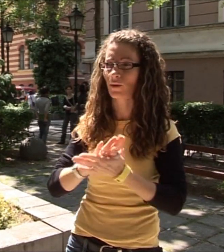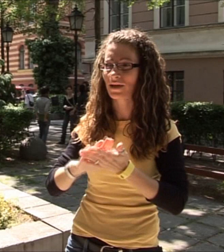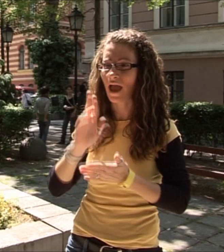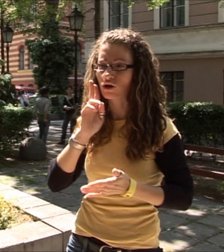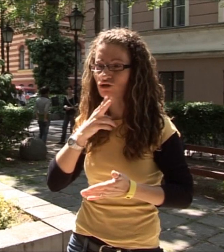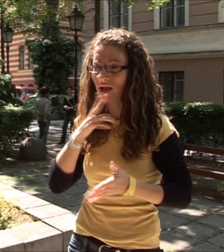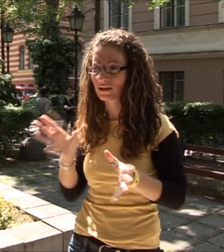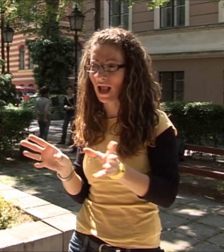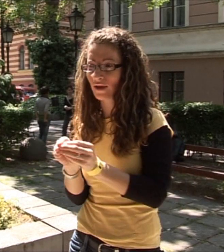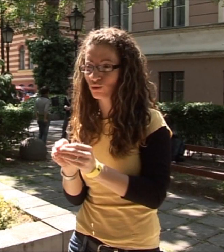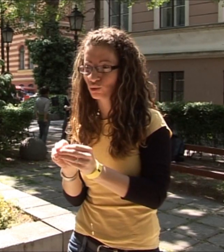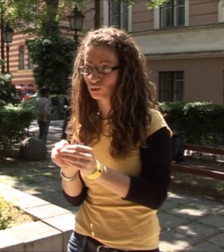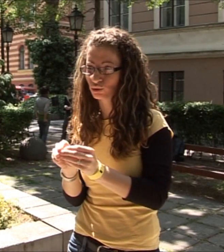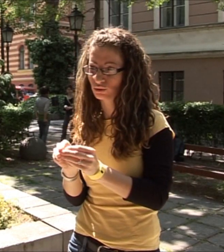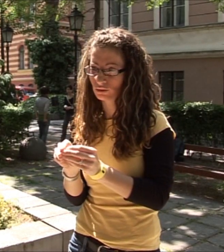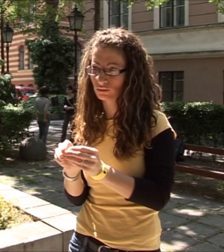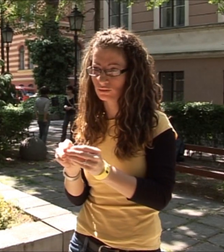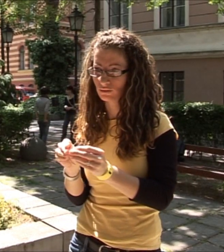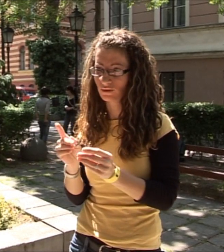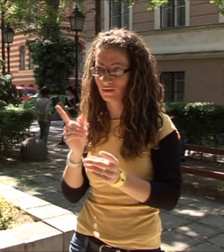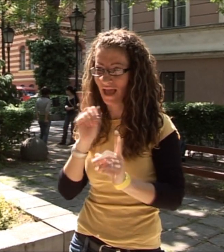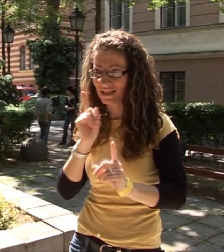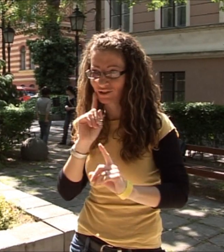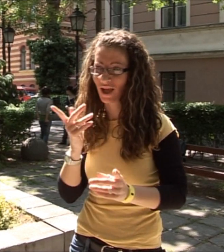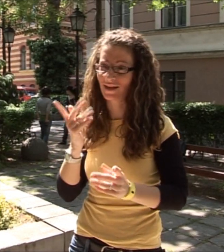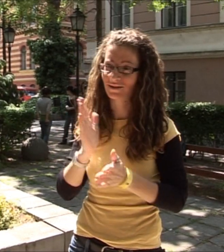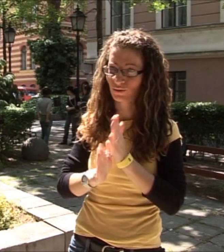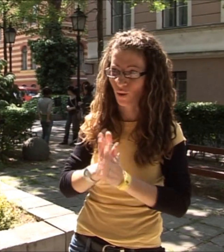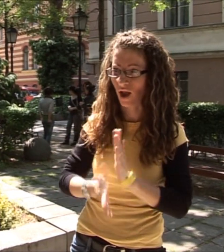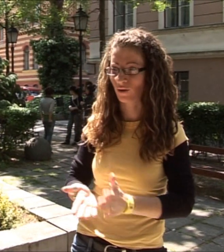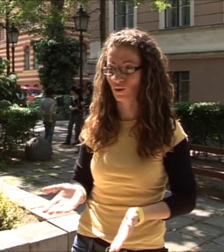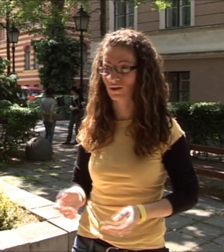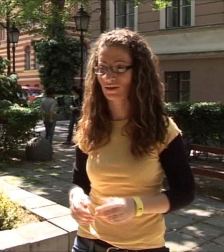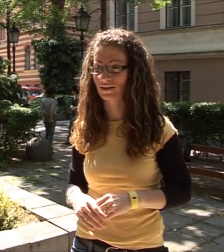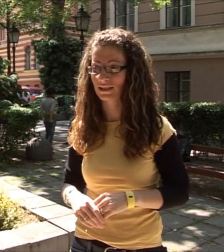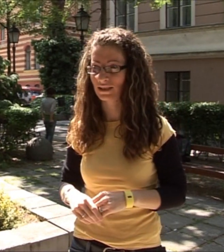tudják átérezni a sikettel együt azt a játékot a szórakozás